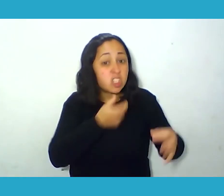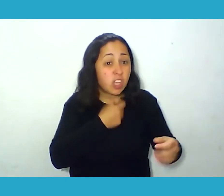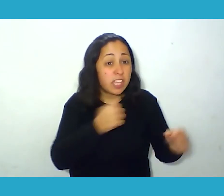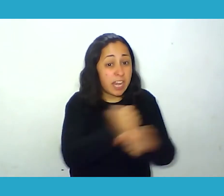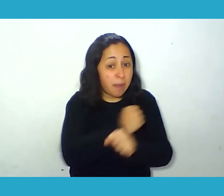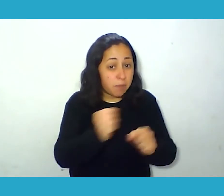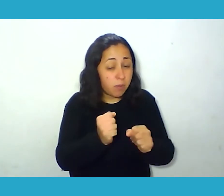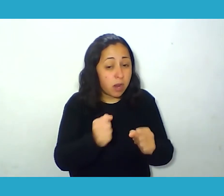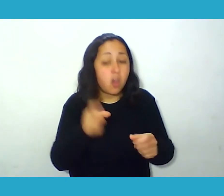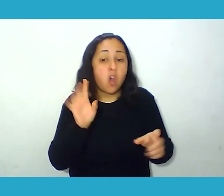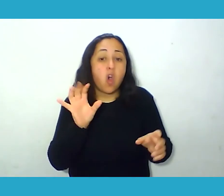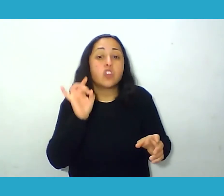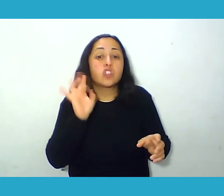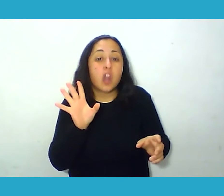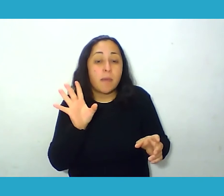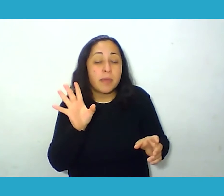aprobar o